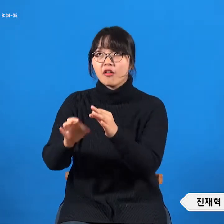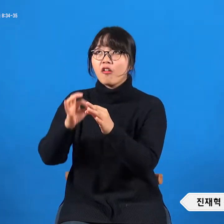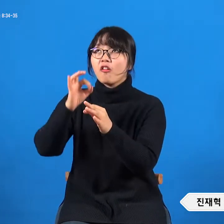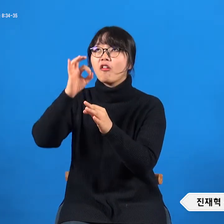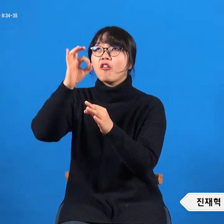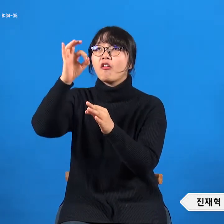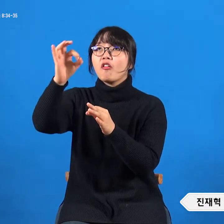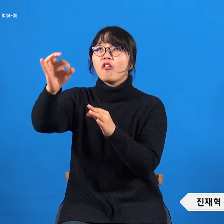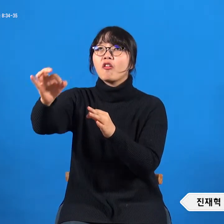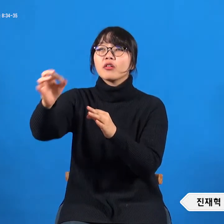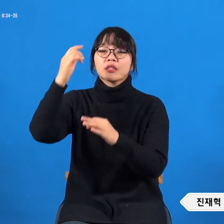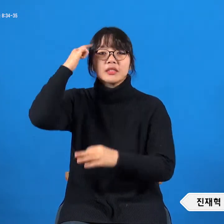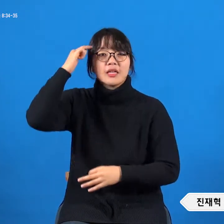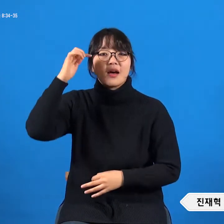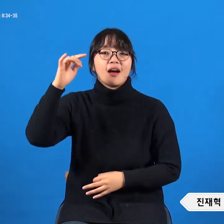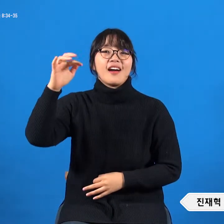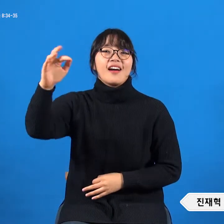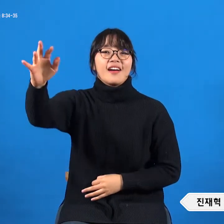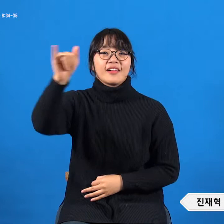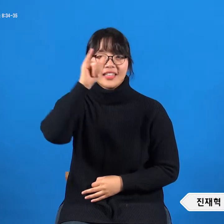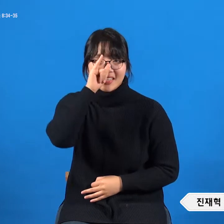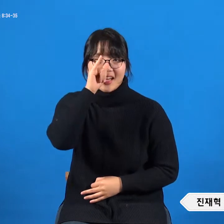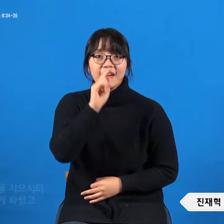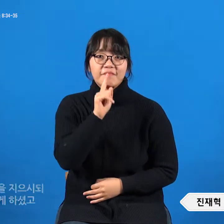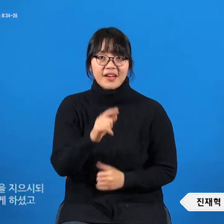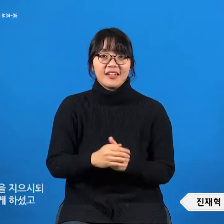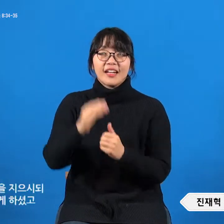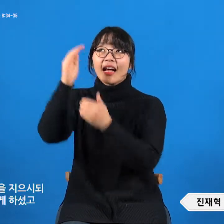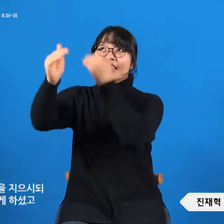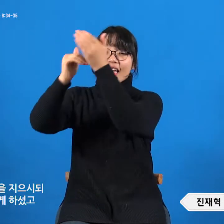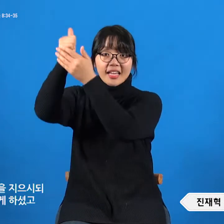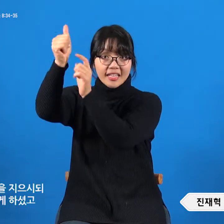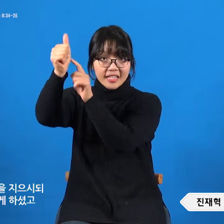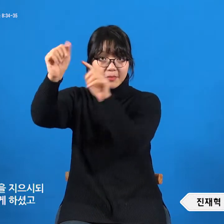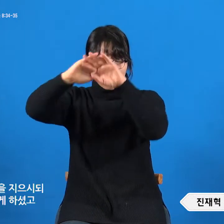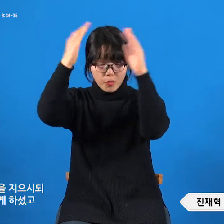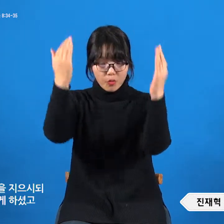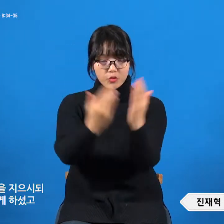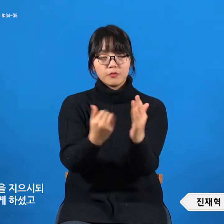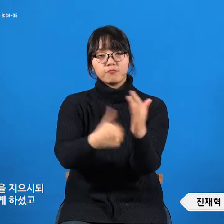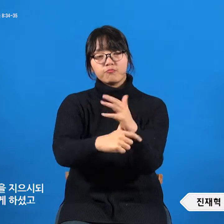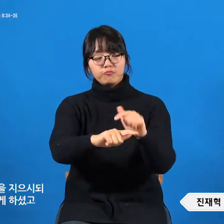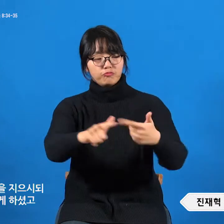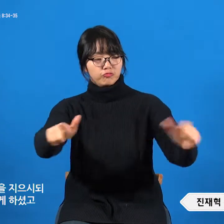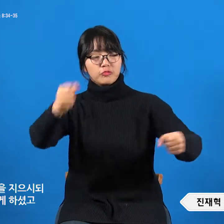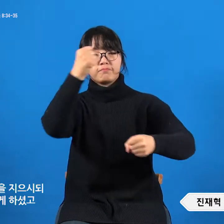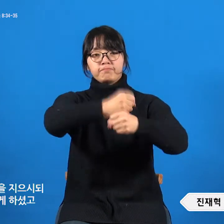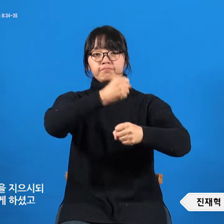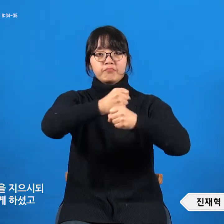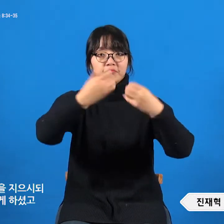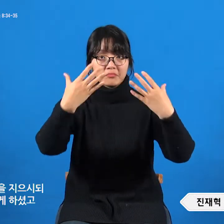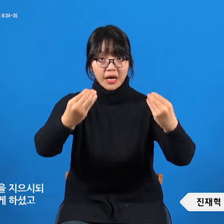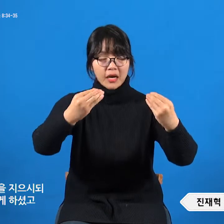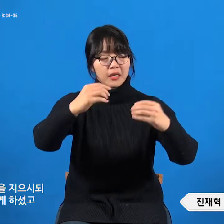것이 있다라고 말씀합니다. 하나님께서 모든 것을 지으심에 때를 따라 아름답게